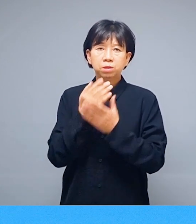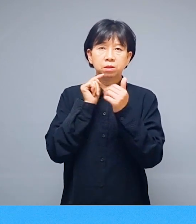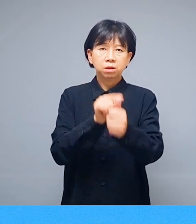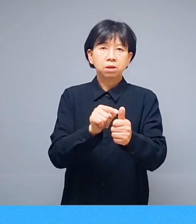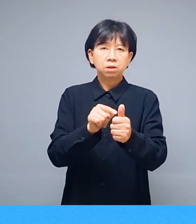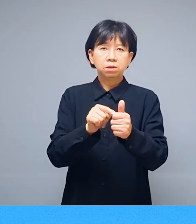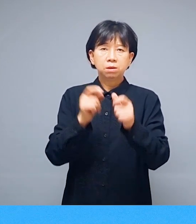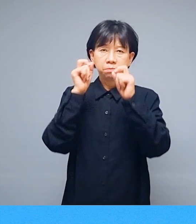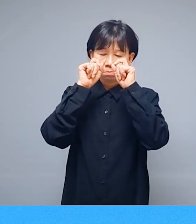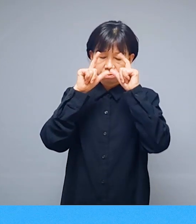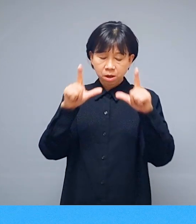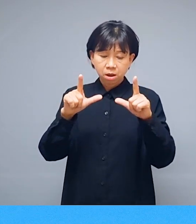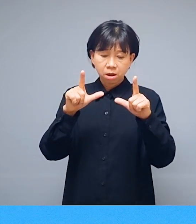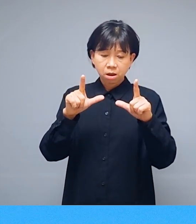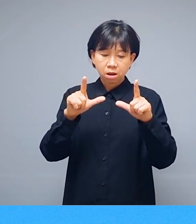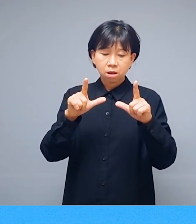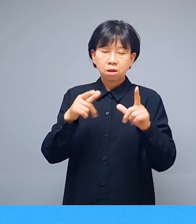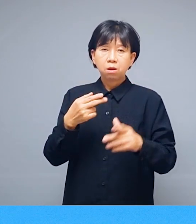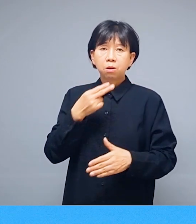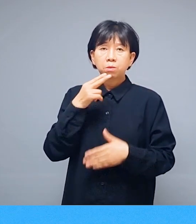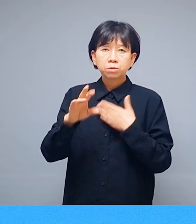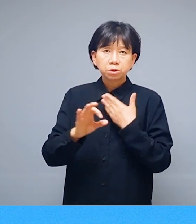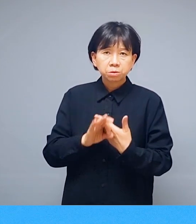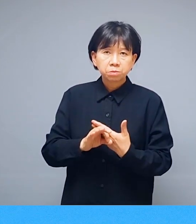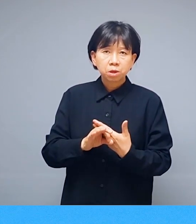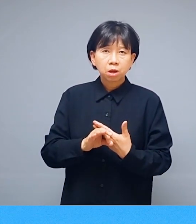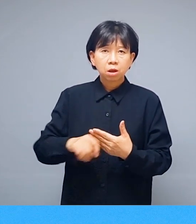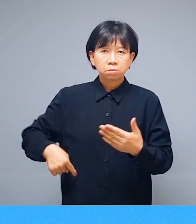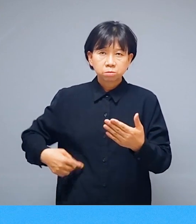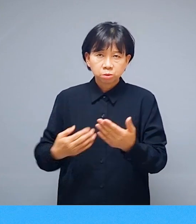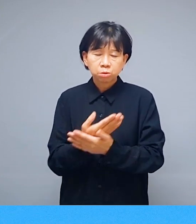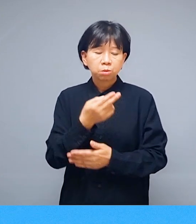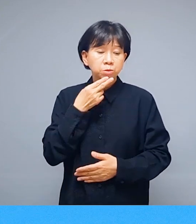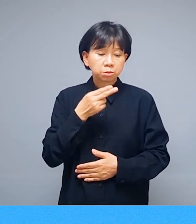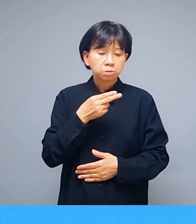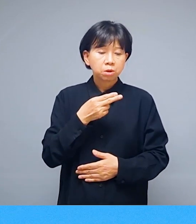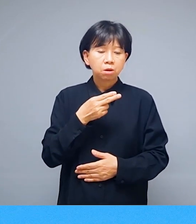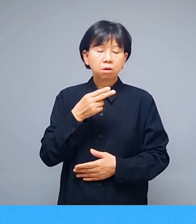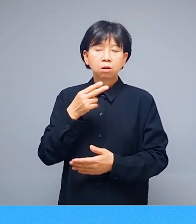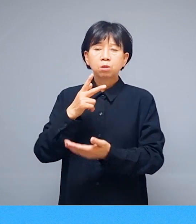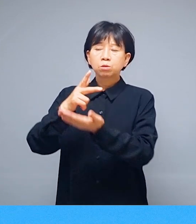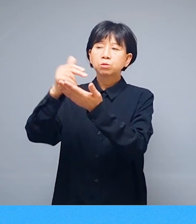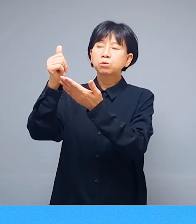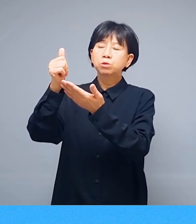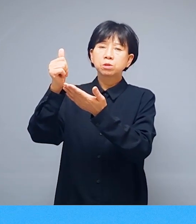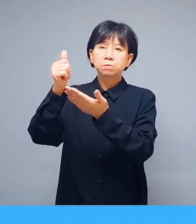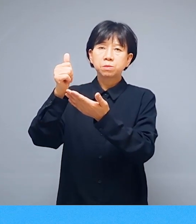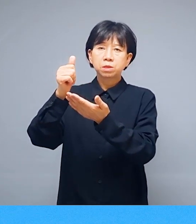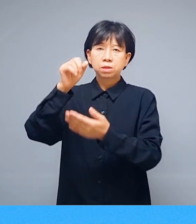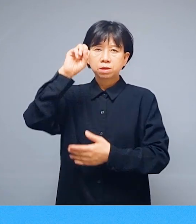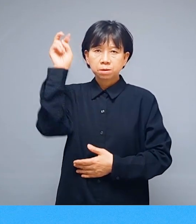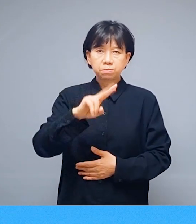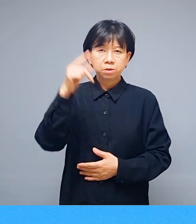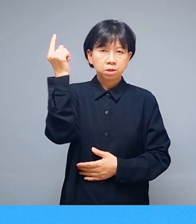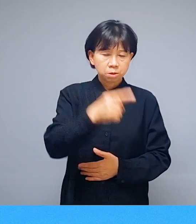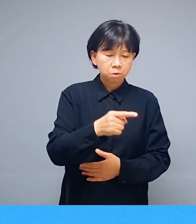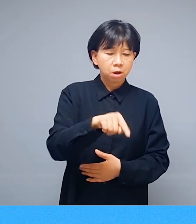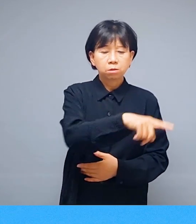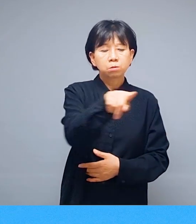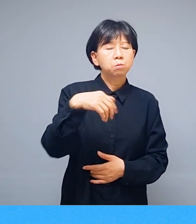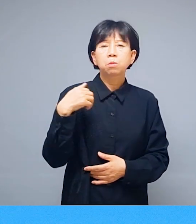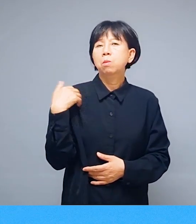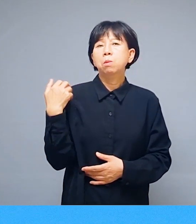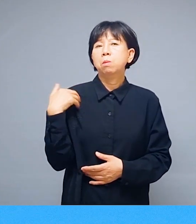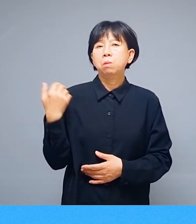만일 일깨지 아니하면 내가 도둑같이 이르리니 어느 때에 내게 이르는지 내가 알지